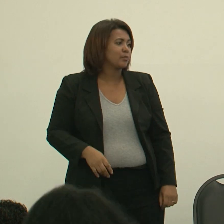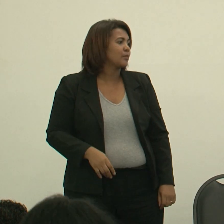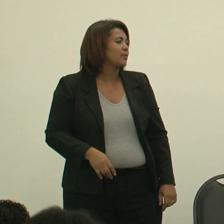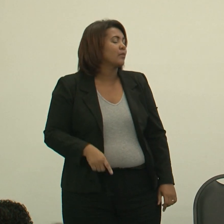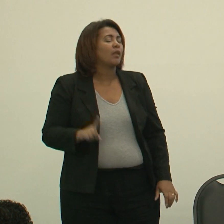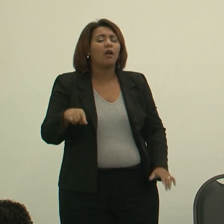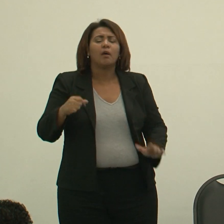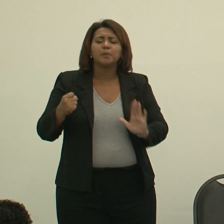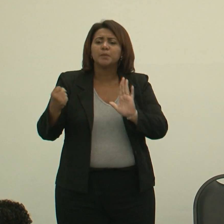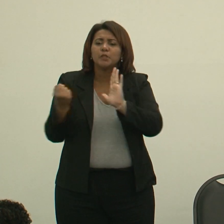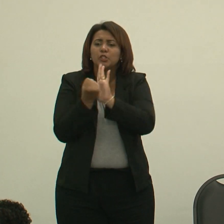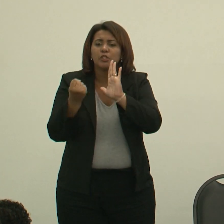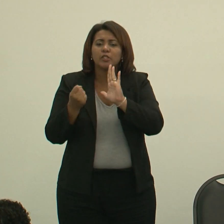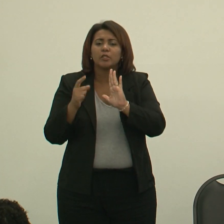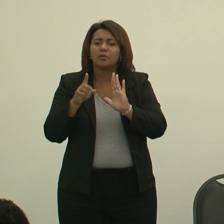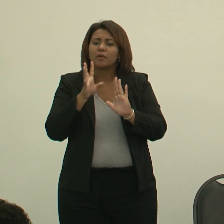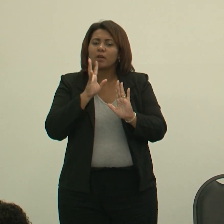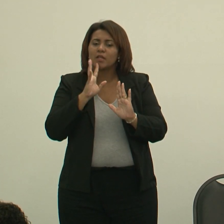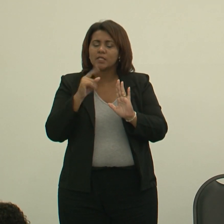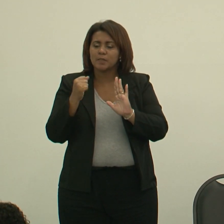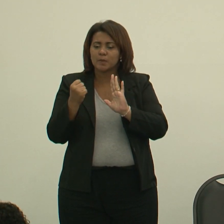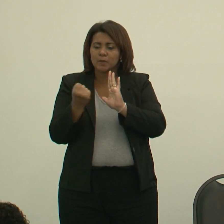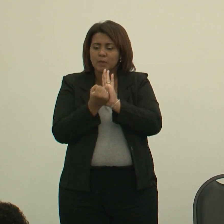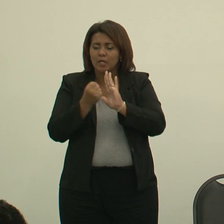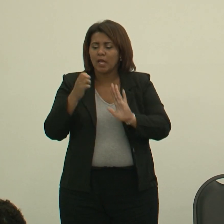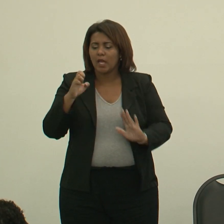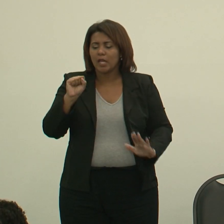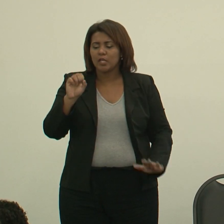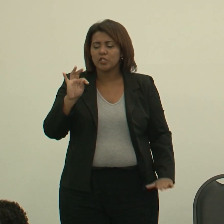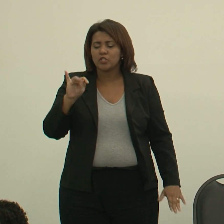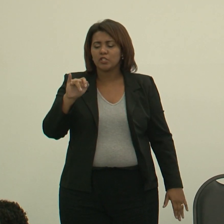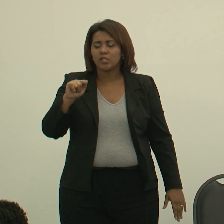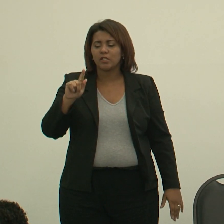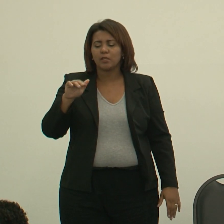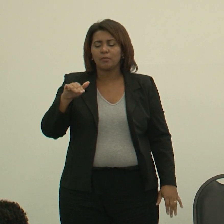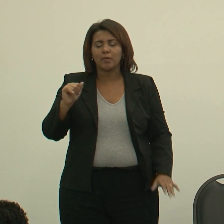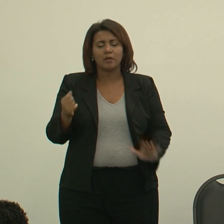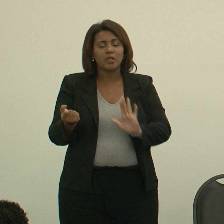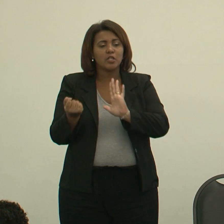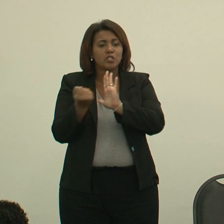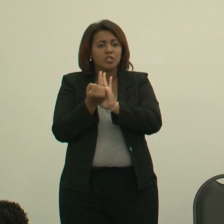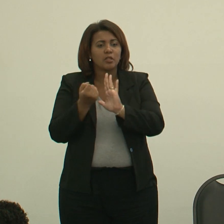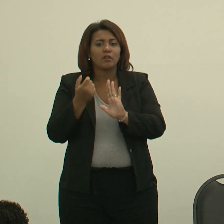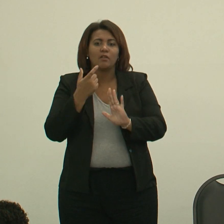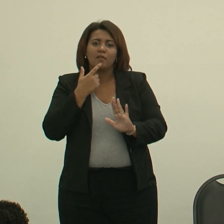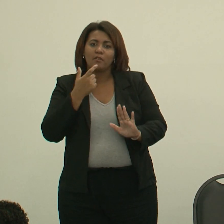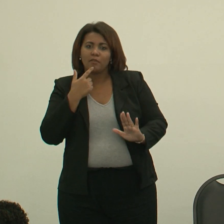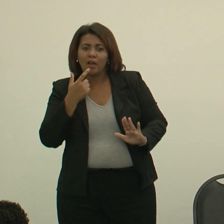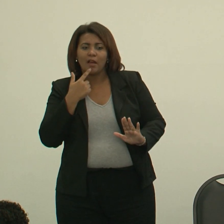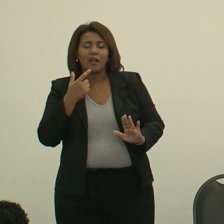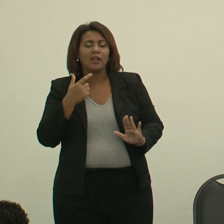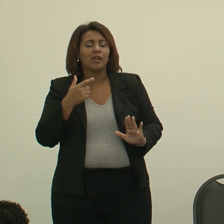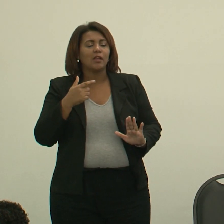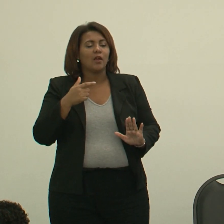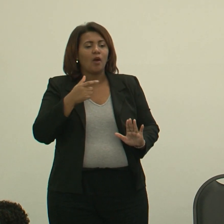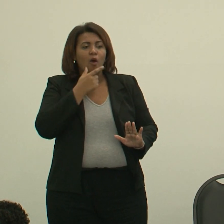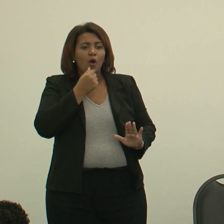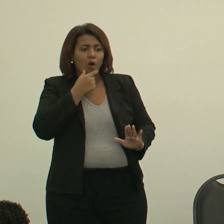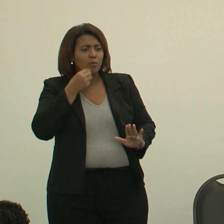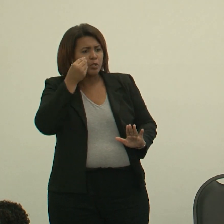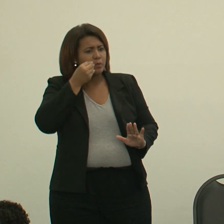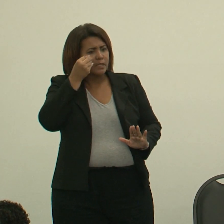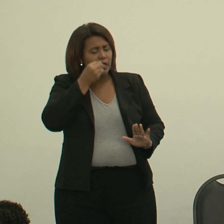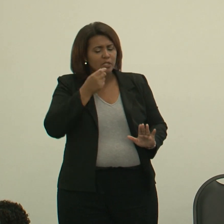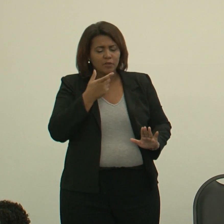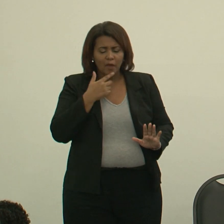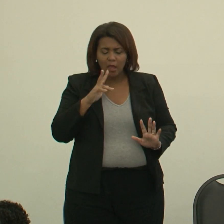estigma, alguns de vocês já devem ter ouvido falar, quem faz mestrado e doutorado já deve ter estudado Goffman, que fala muito sobre o estigma. O estigma, ele é